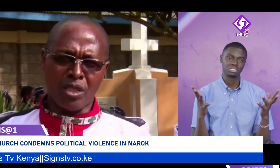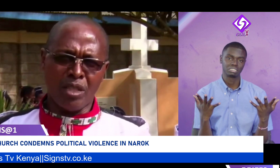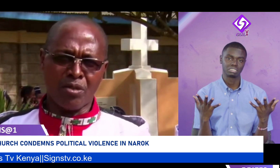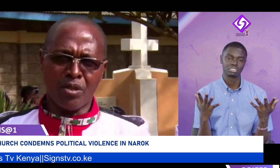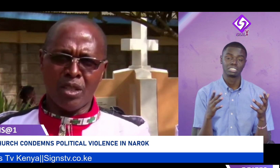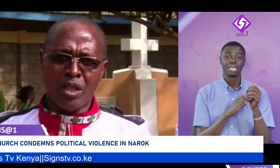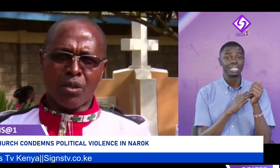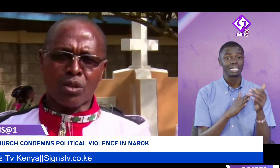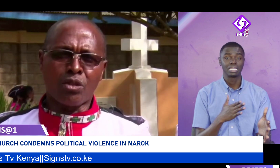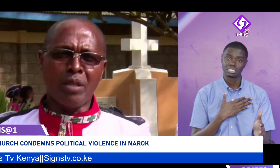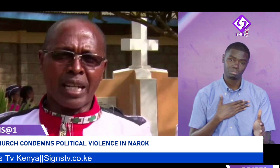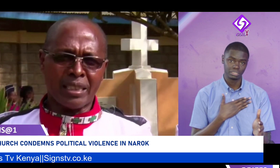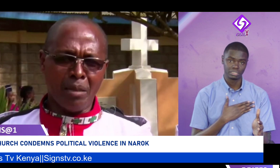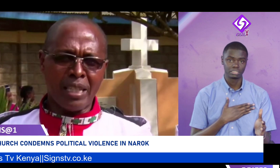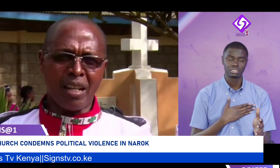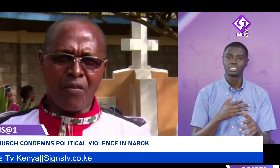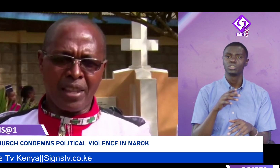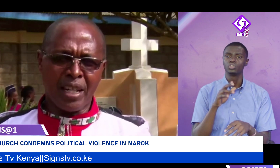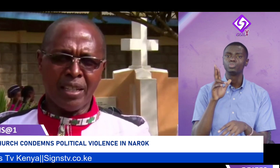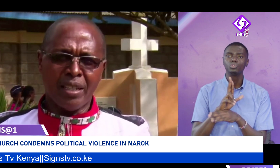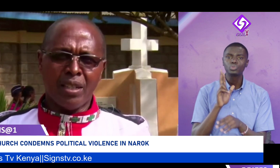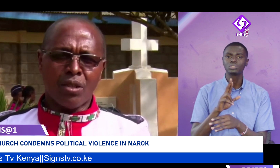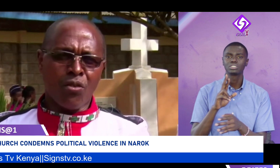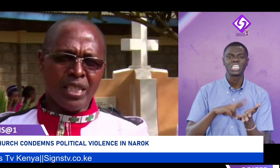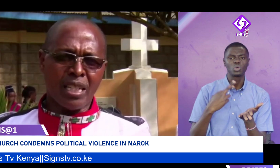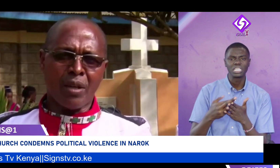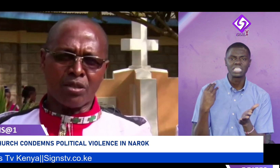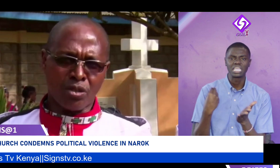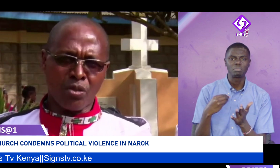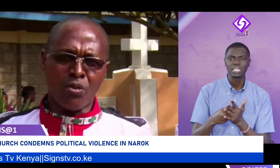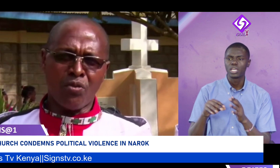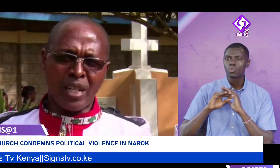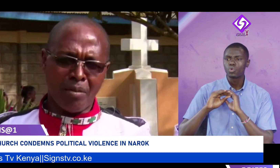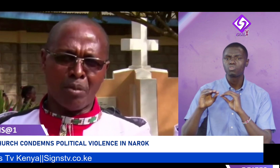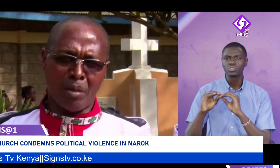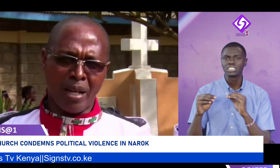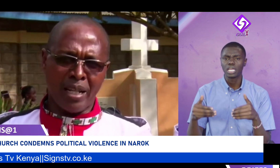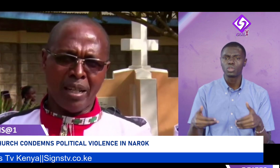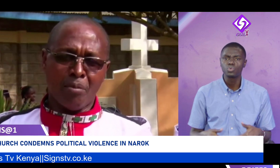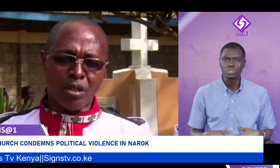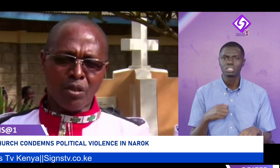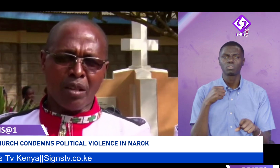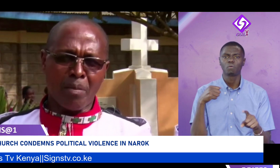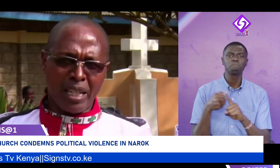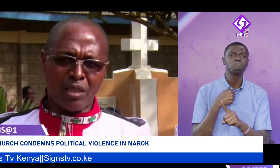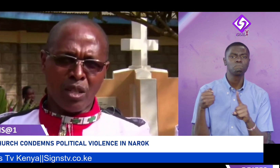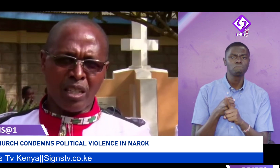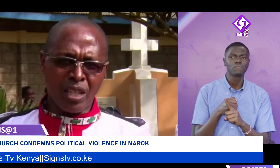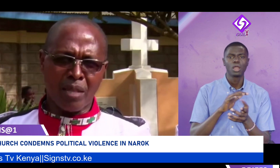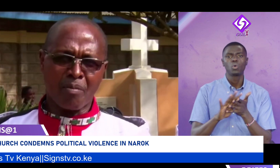wetu kutotumia rasilimali na fedha kufundisha watoto kufanya mambo mabaya, because without the money that you are giving them